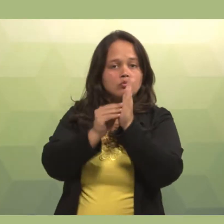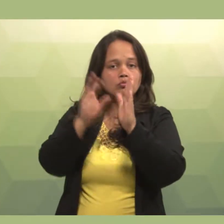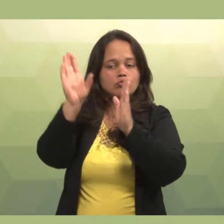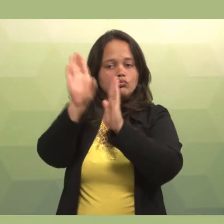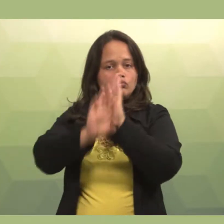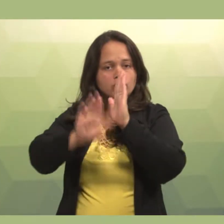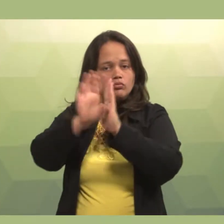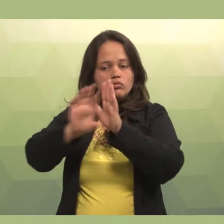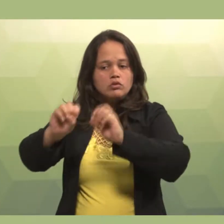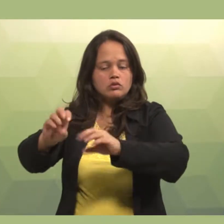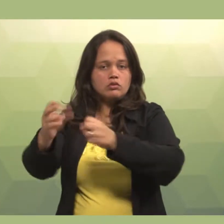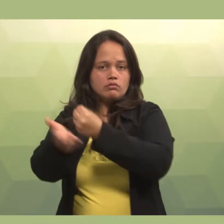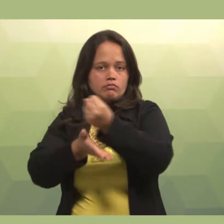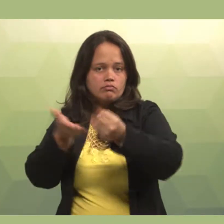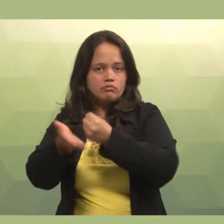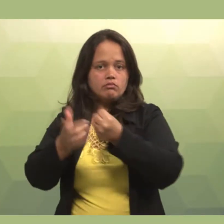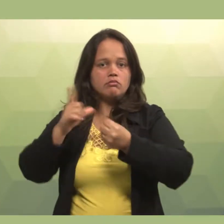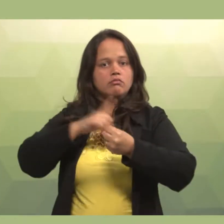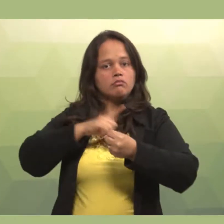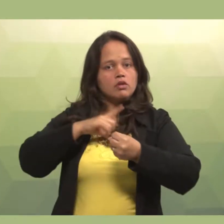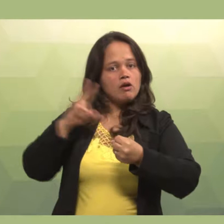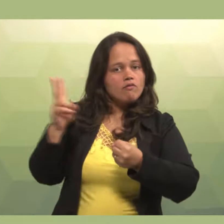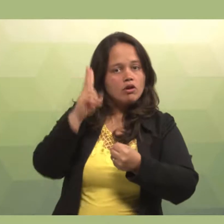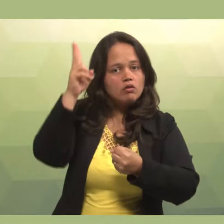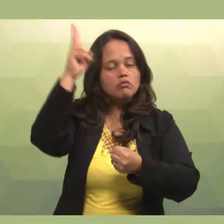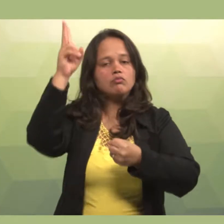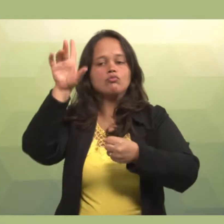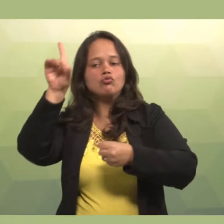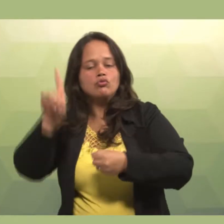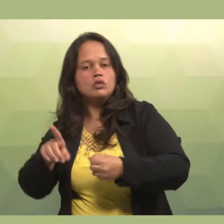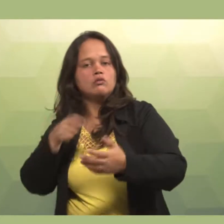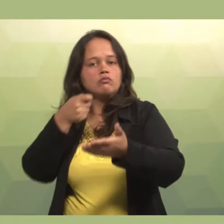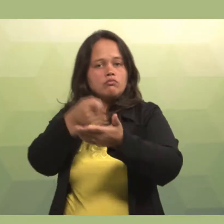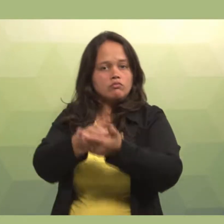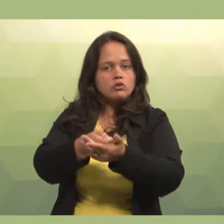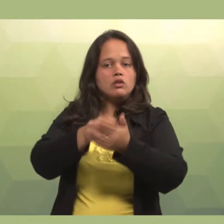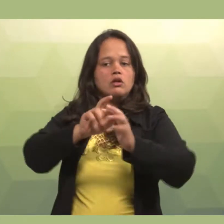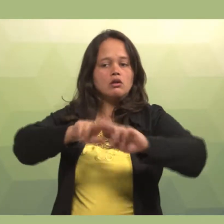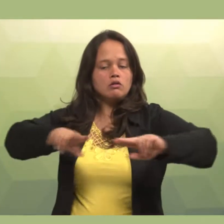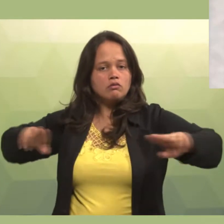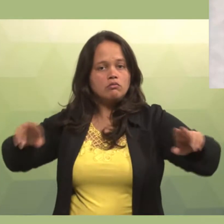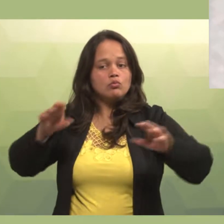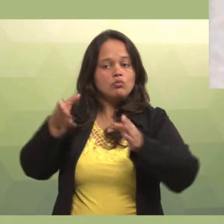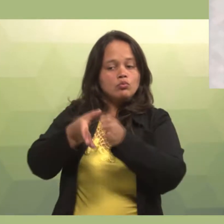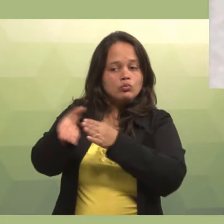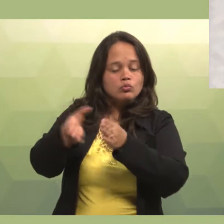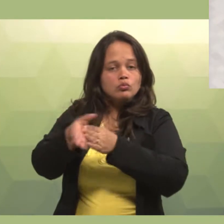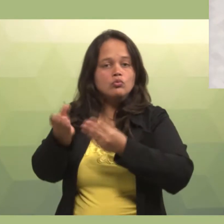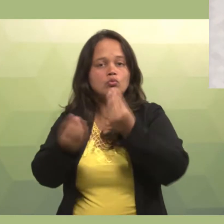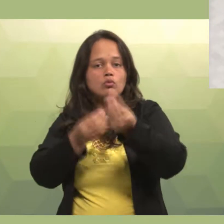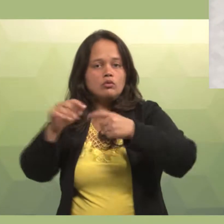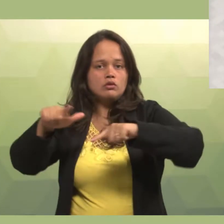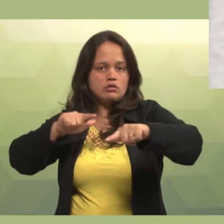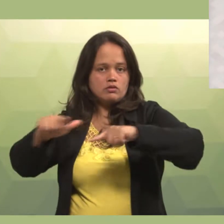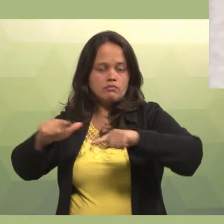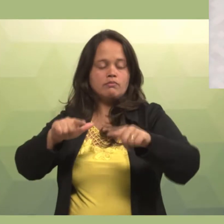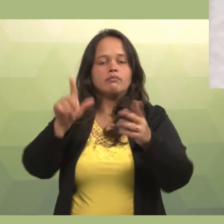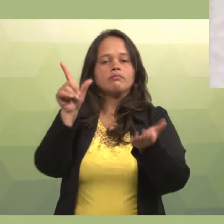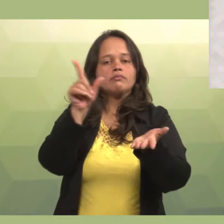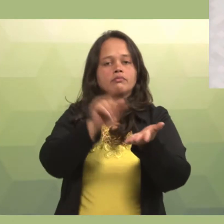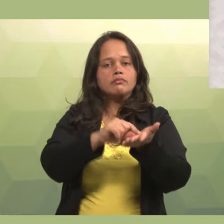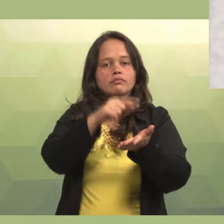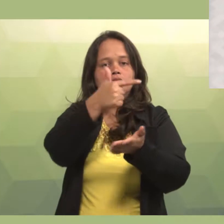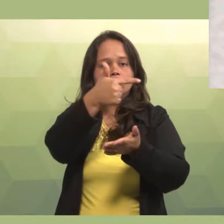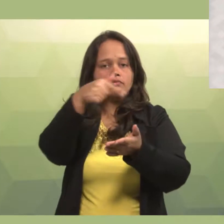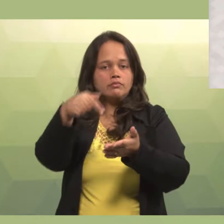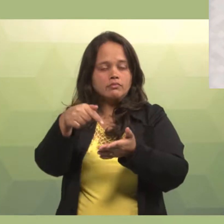que envolvem valores, direitos e deveres e orientação para o trabalho. No artigo 27, os